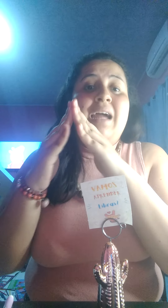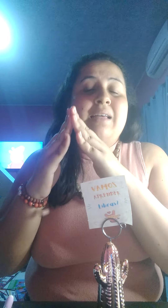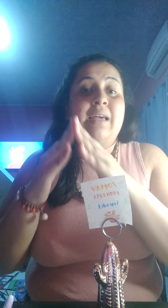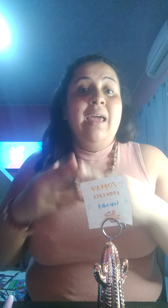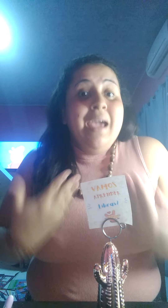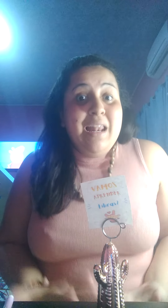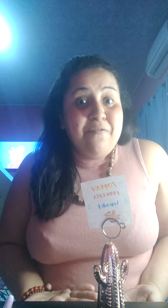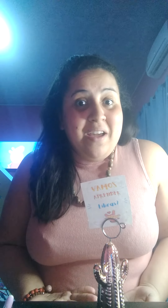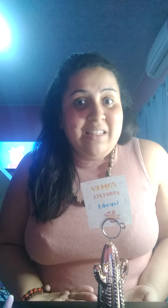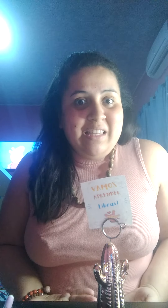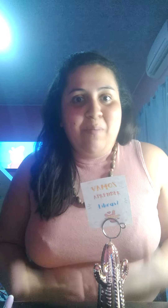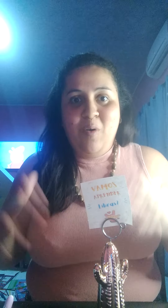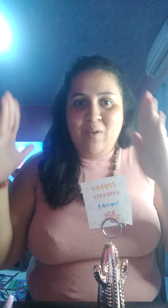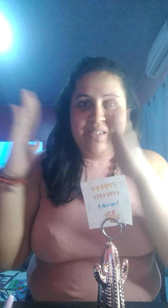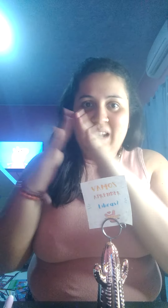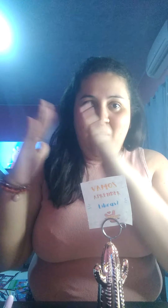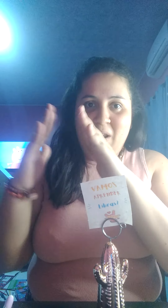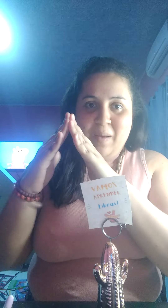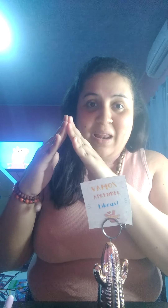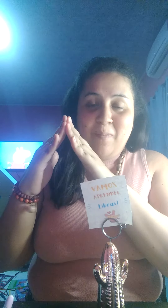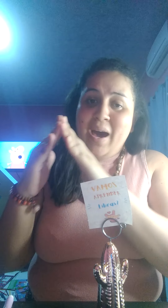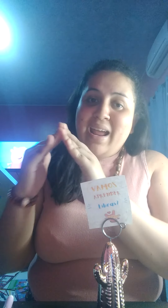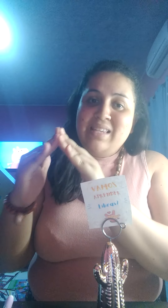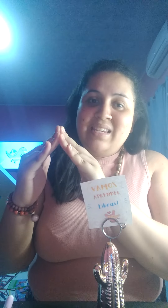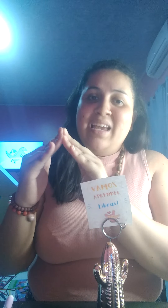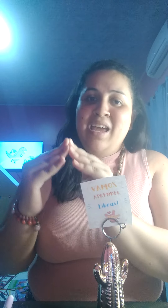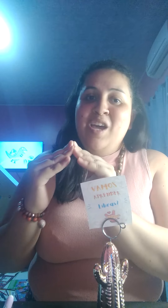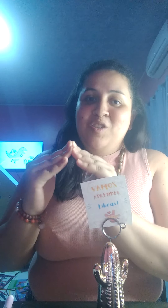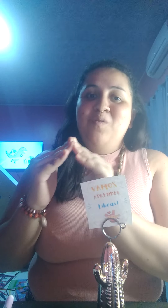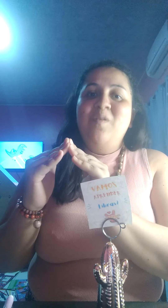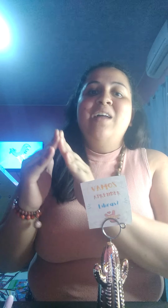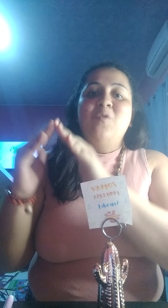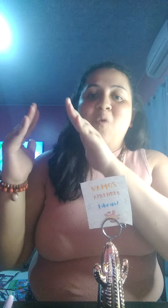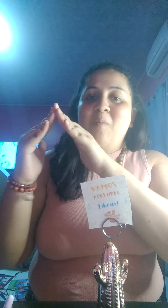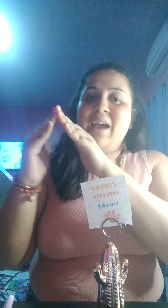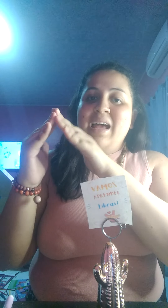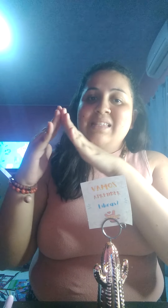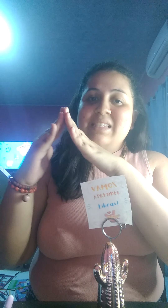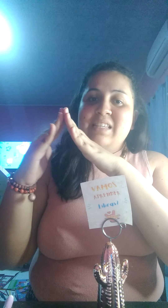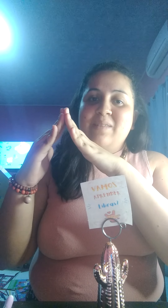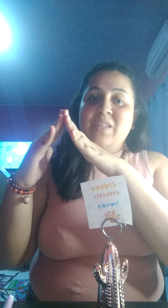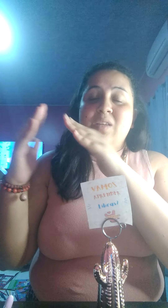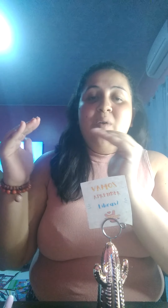casa? Ele vai entender, porque o sinal, olha, ele parece de fato com uma casinha. Então, é como